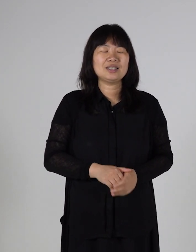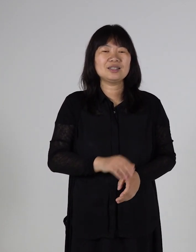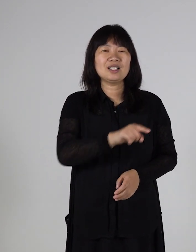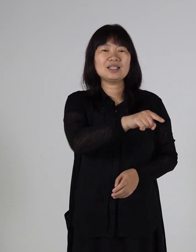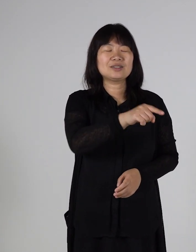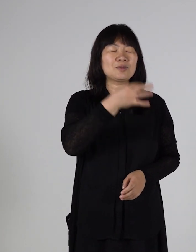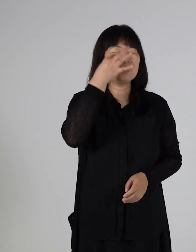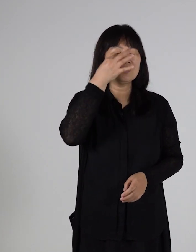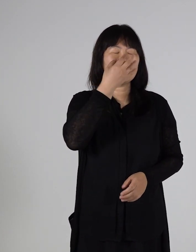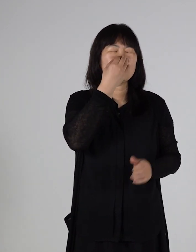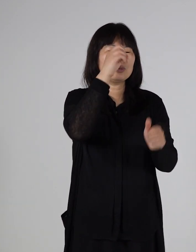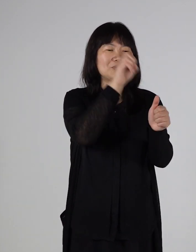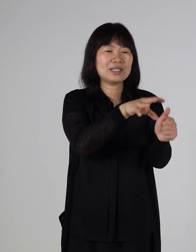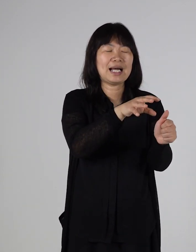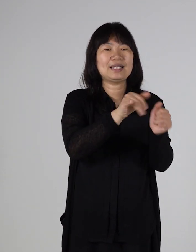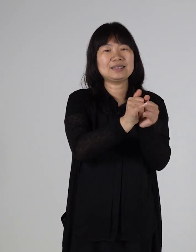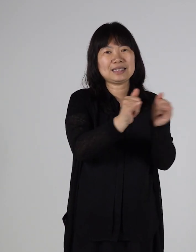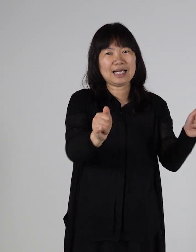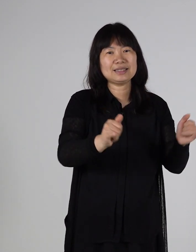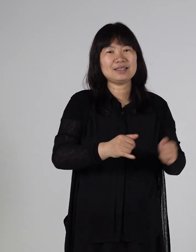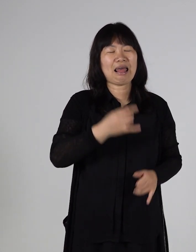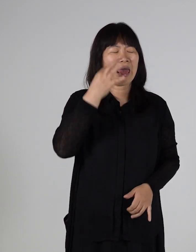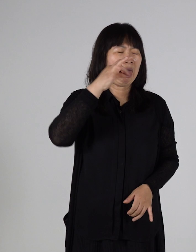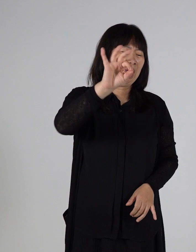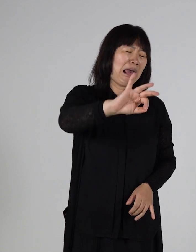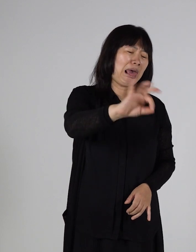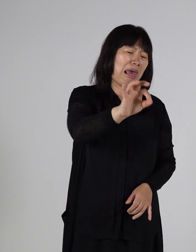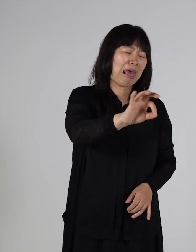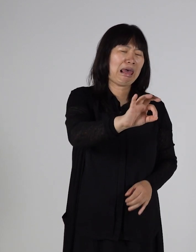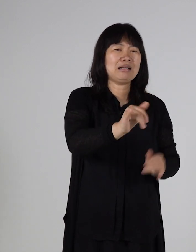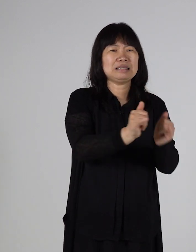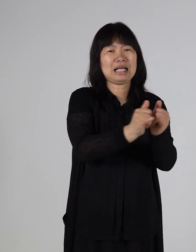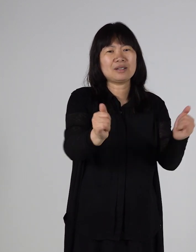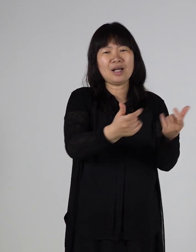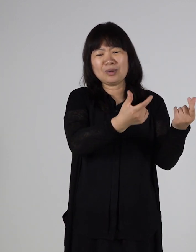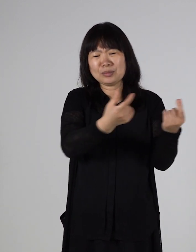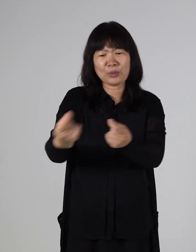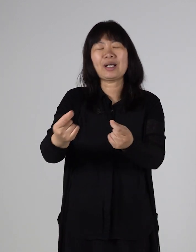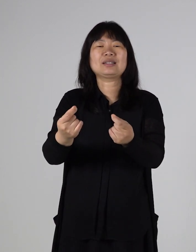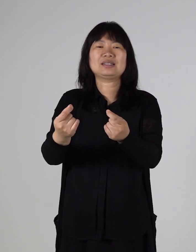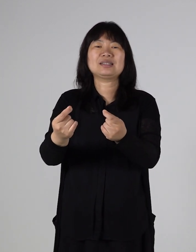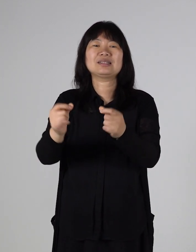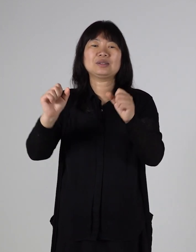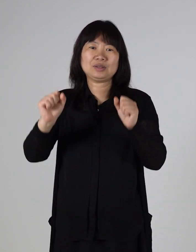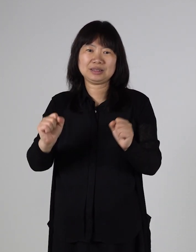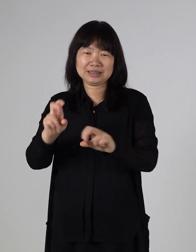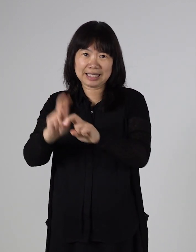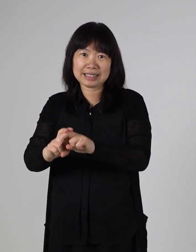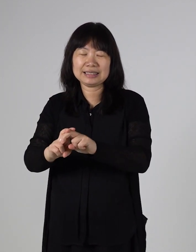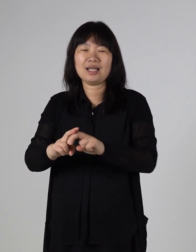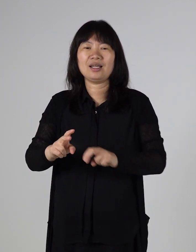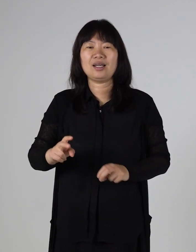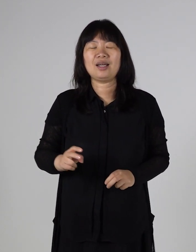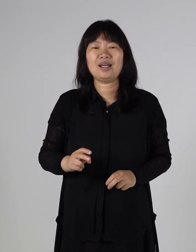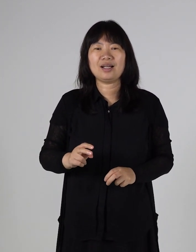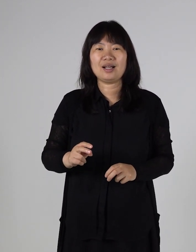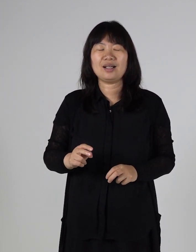존재로 누더기 같은 육신의 몸을 입으시고 스스로 자기를